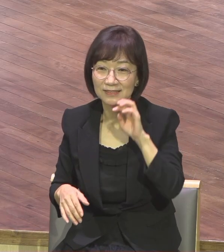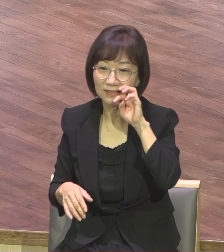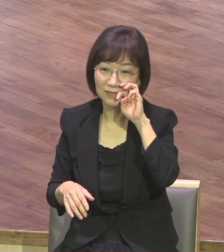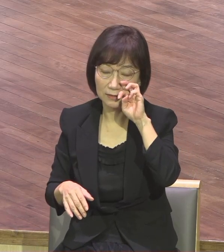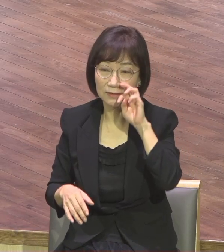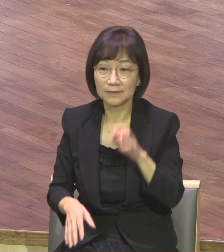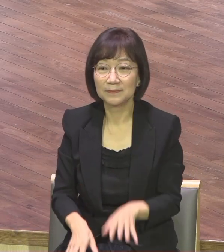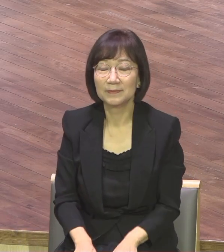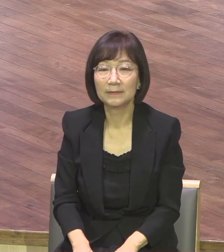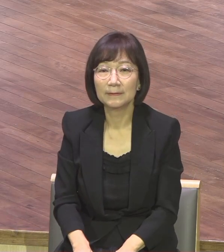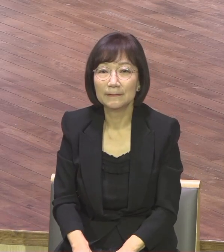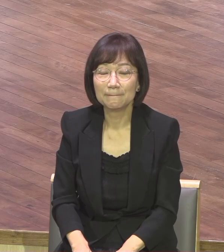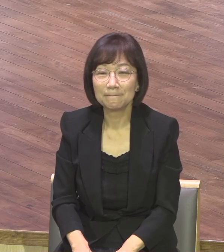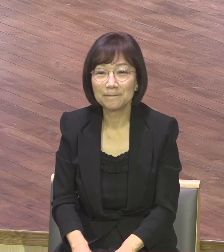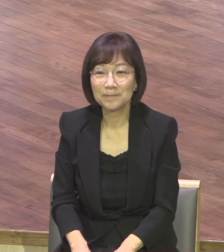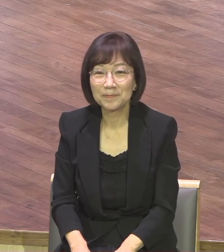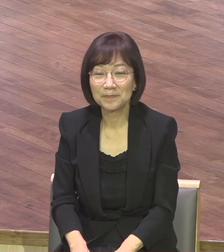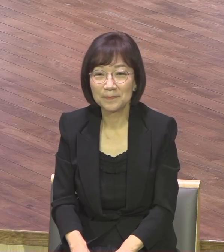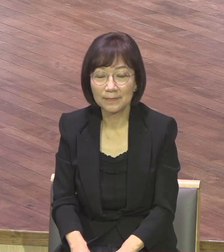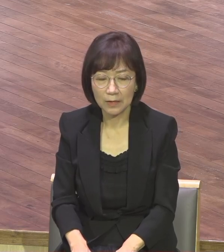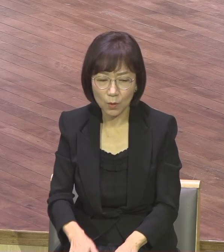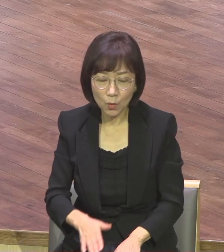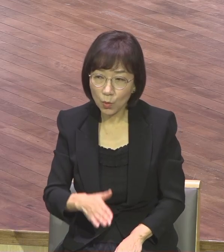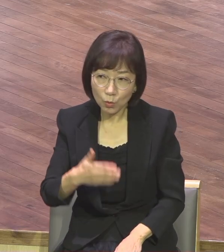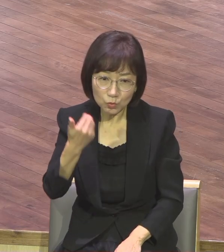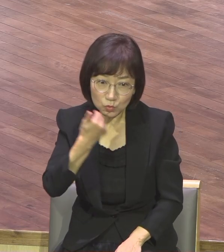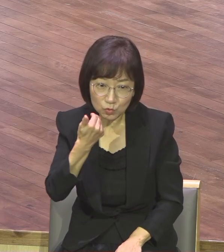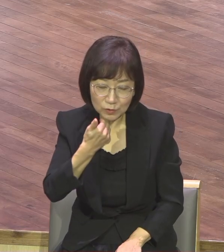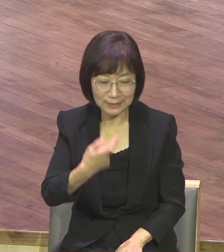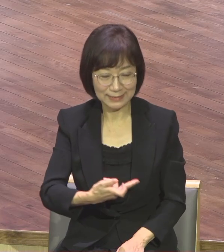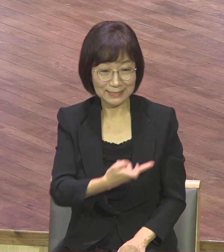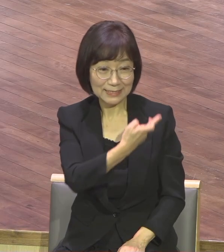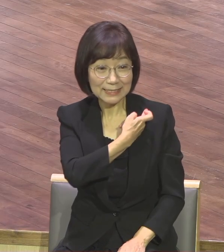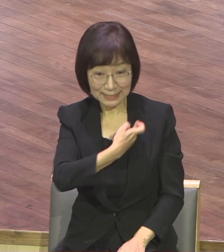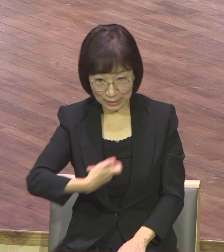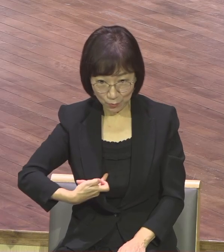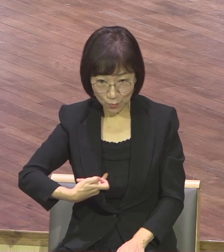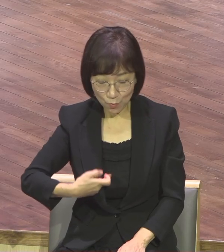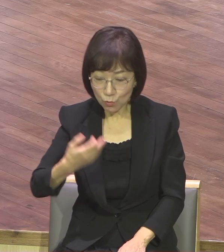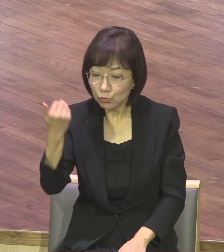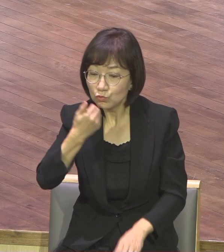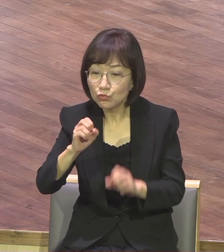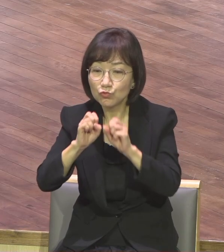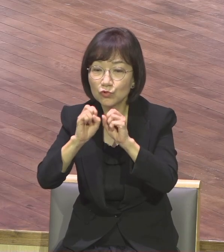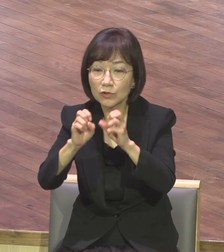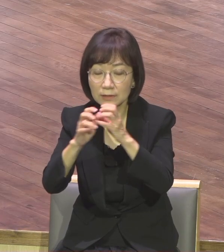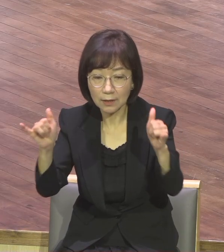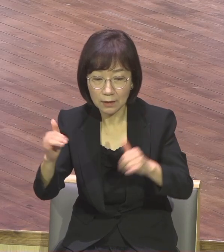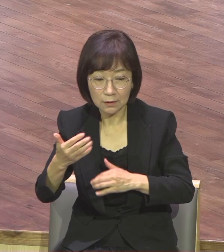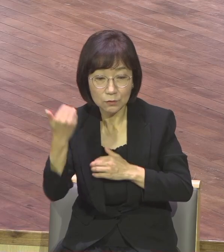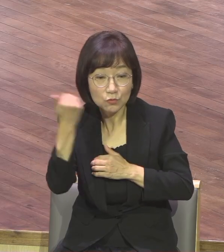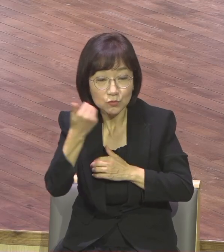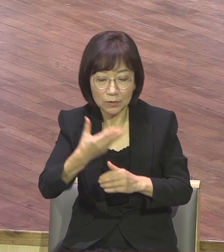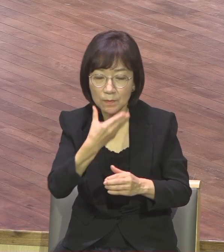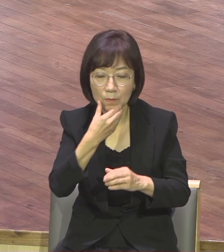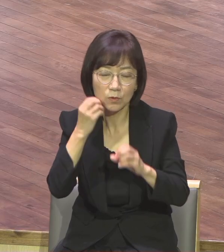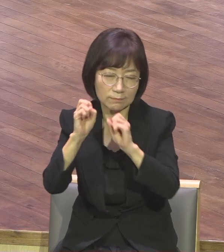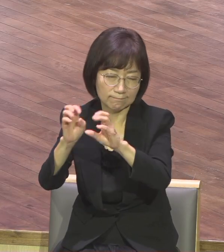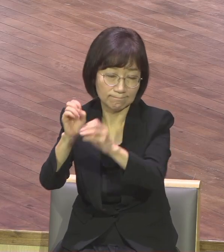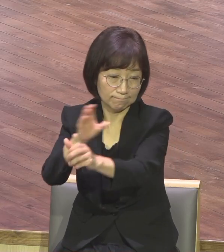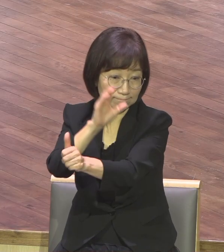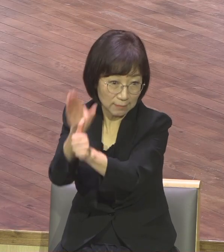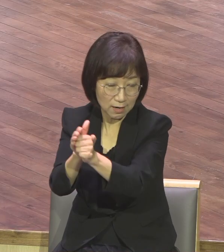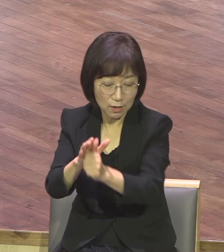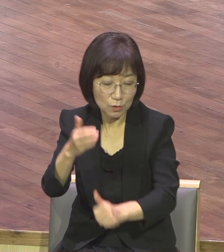그래서 본문 11절을 보면 어떤 사람은 사도로, 어떤 사람은 선지자로, 어떤 사람은 복음 전환자로, 어떤